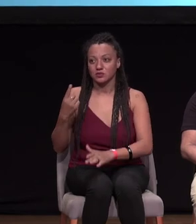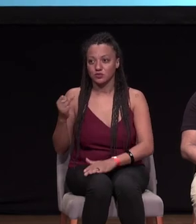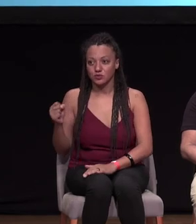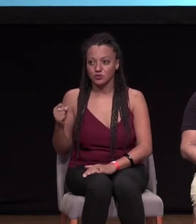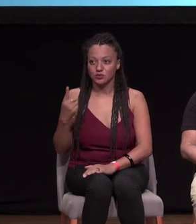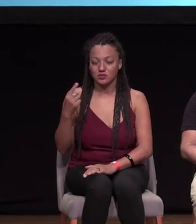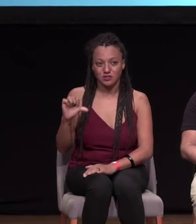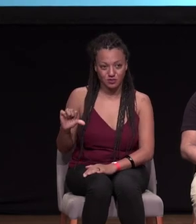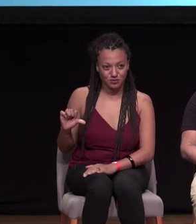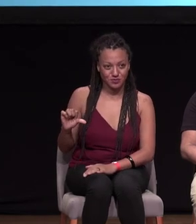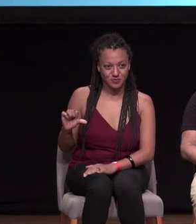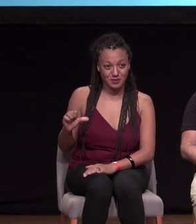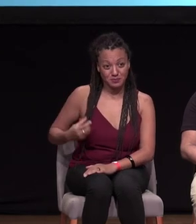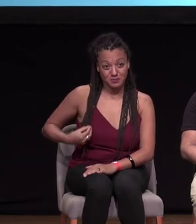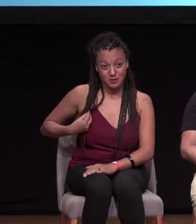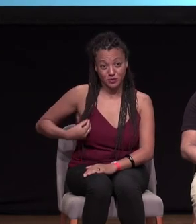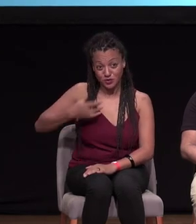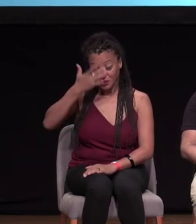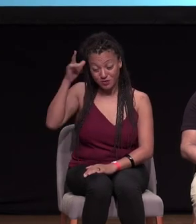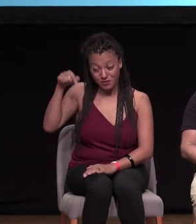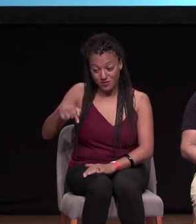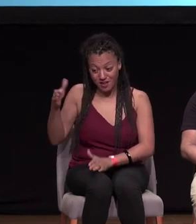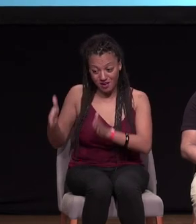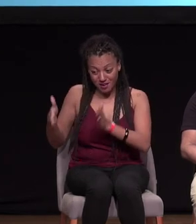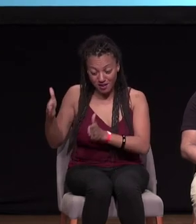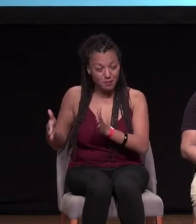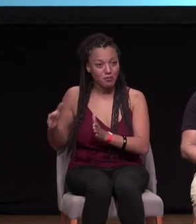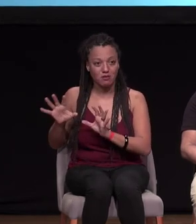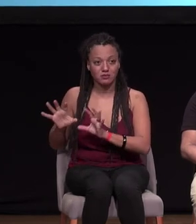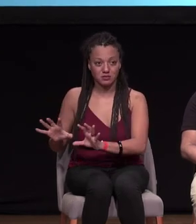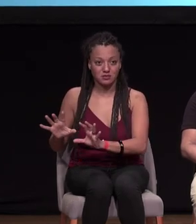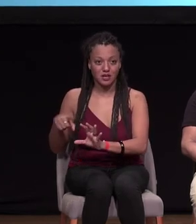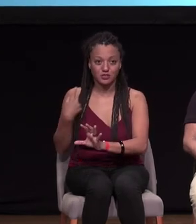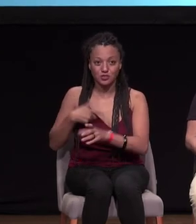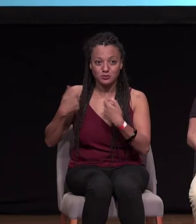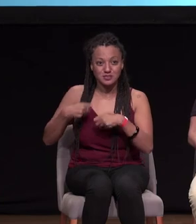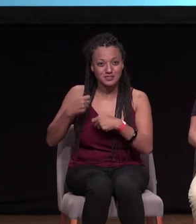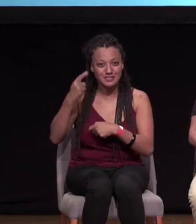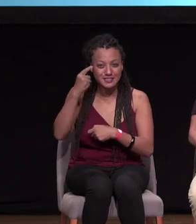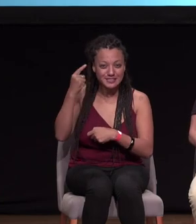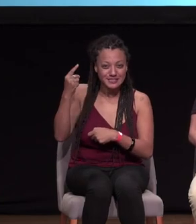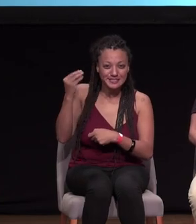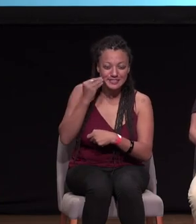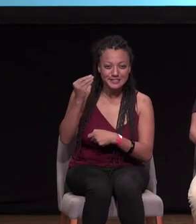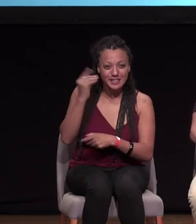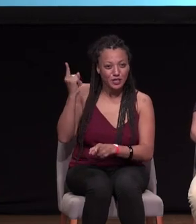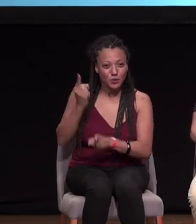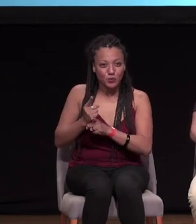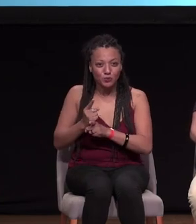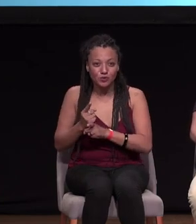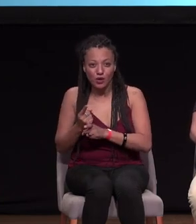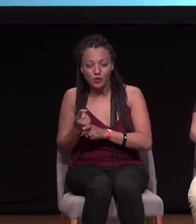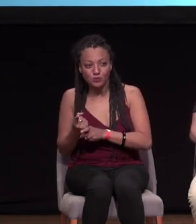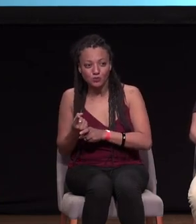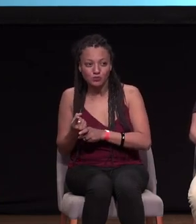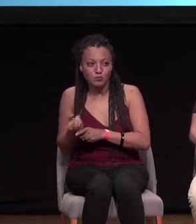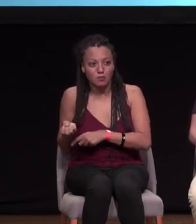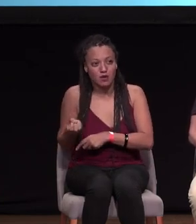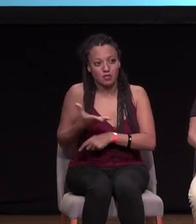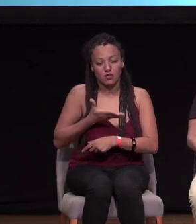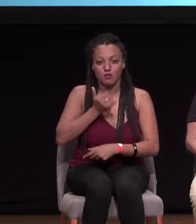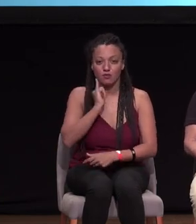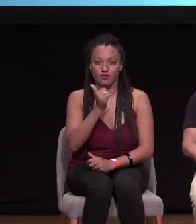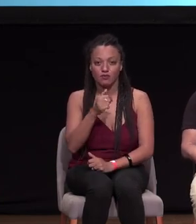desses personagens a gente tem que tentar reencontrar um lugar pra ela pra essa produção dentro de qualquer alternativa que pode ser muito bem